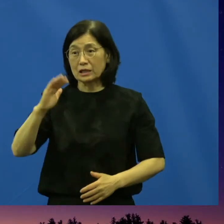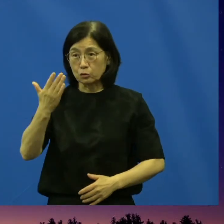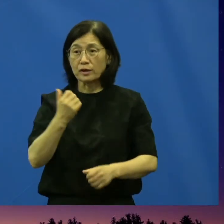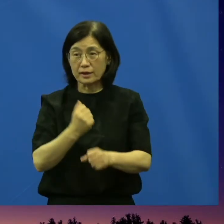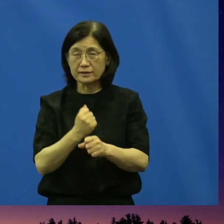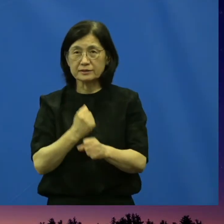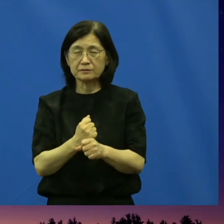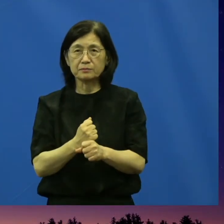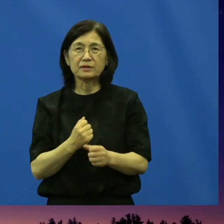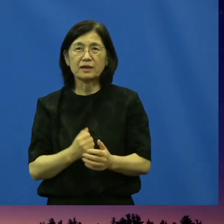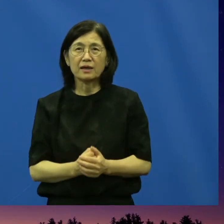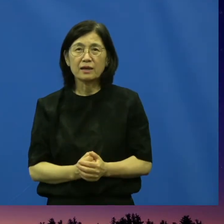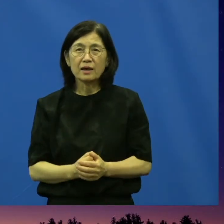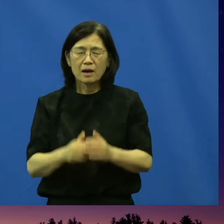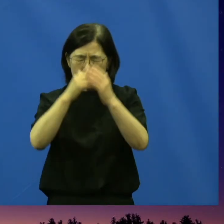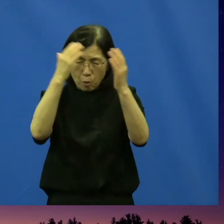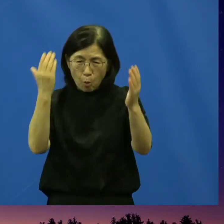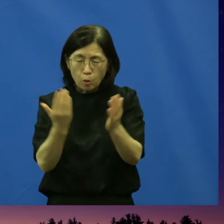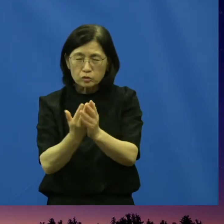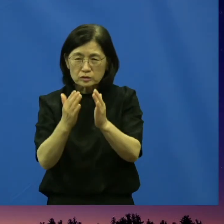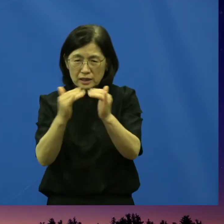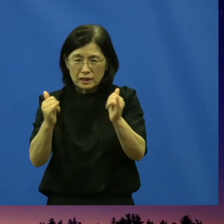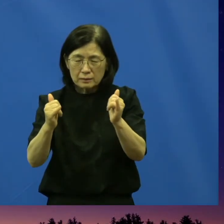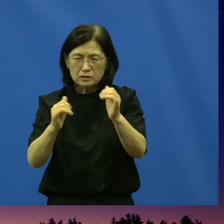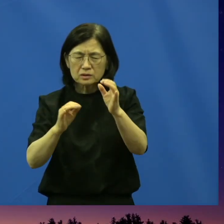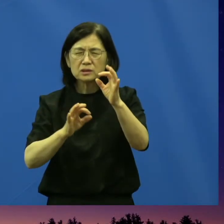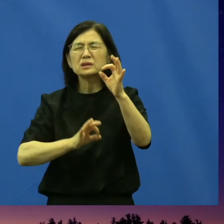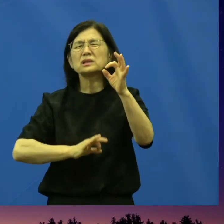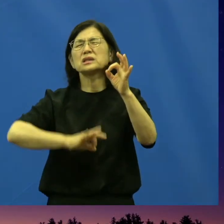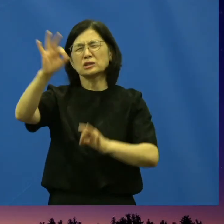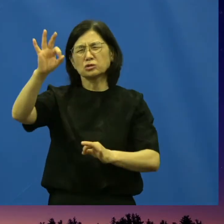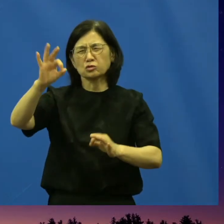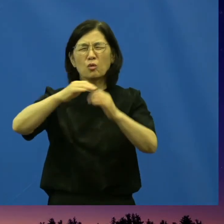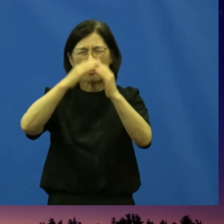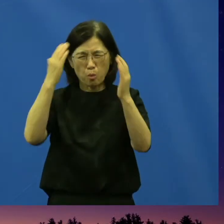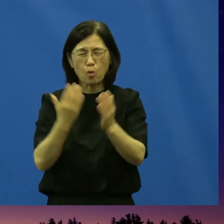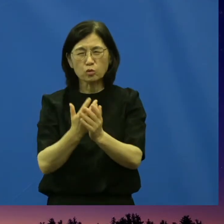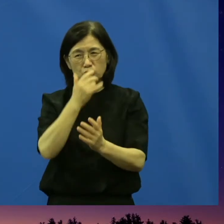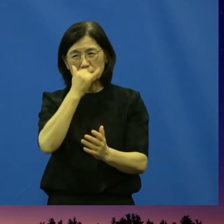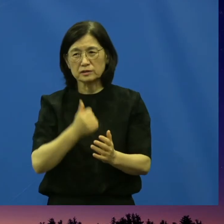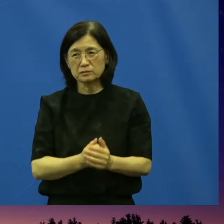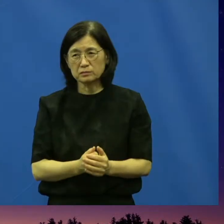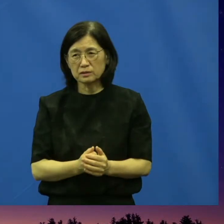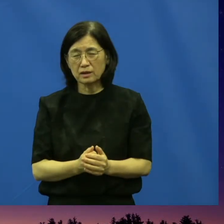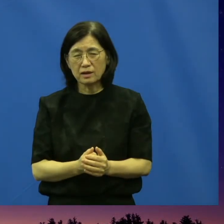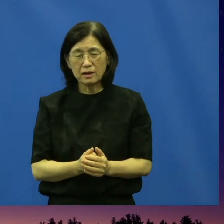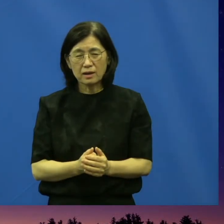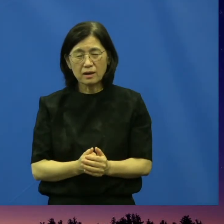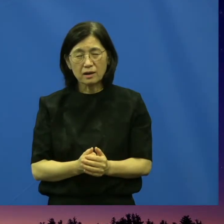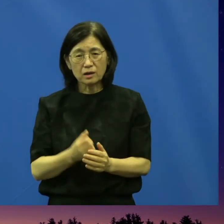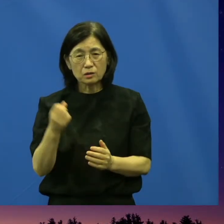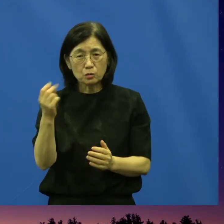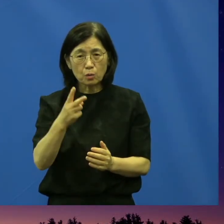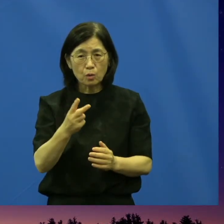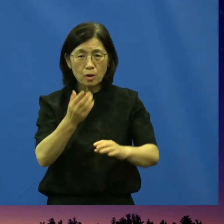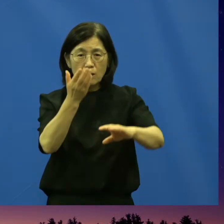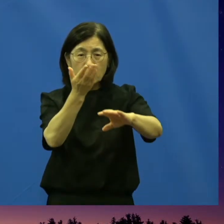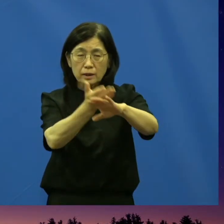한평생 실수 한 번도 하지 않고 살아가는 사람이 있습니까? 없습니다. 나는 남에게 한 번도 상처를 준 적이 없다. 손 들어보세요.